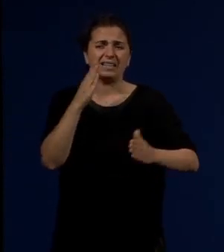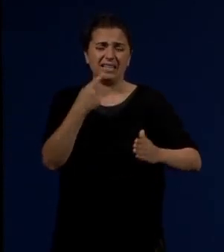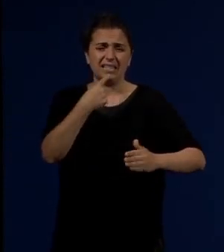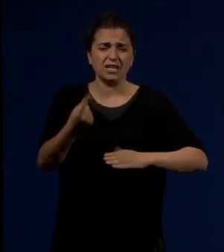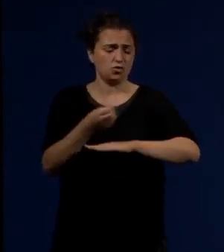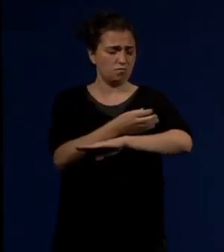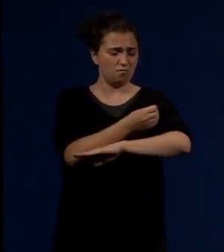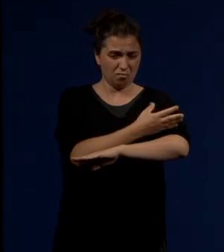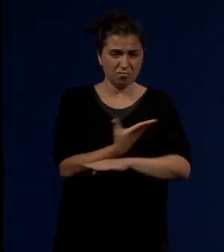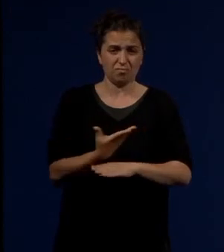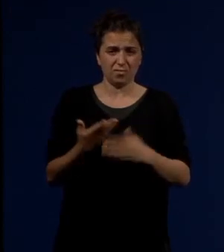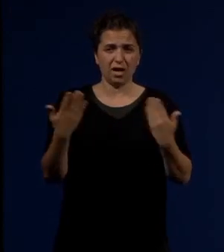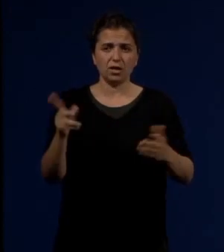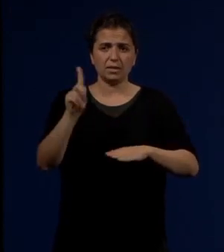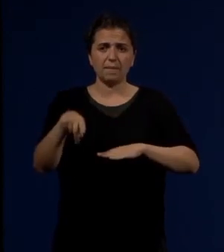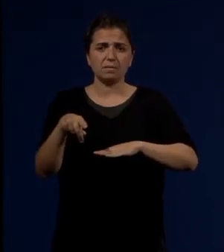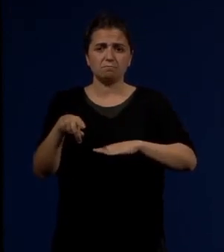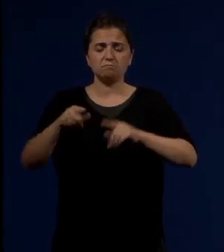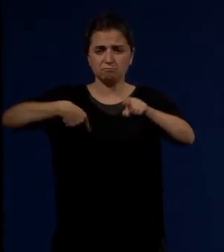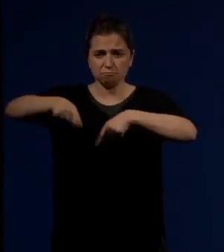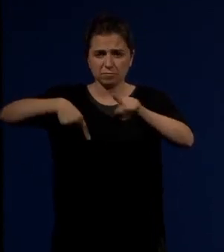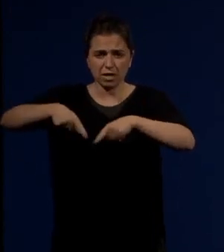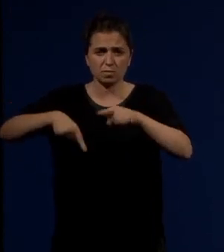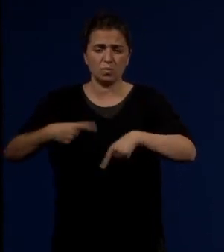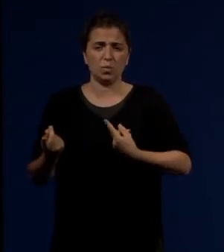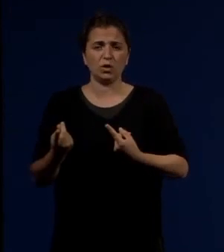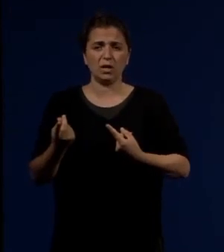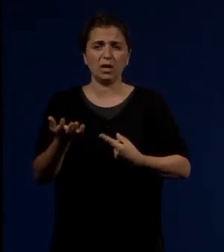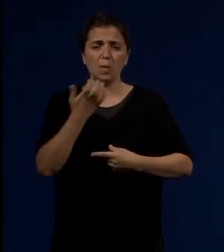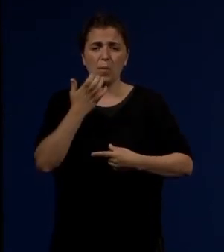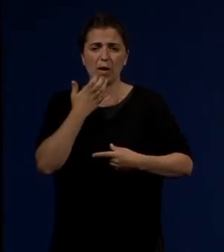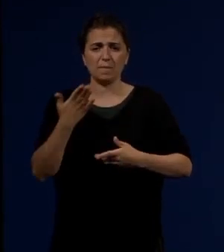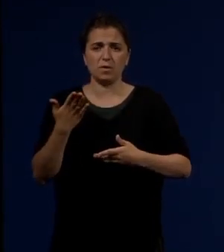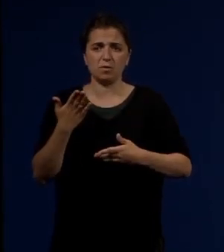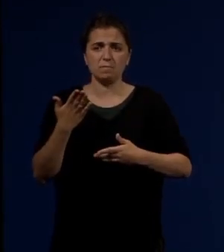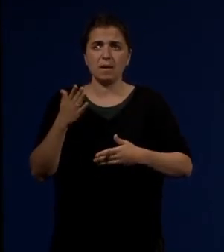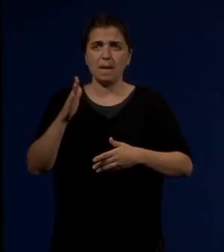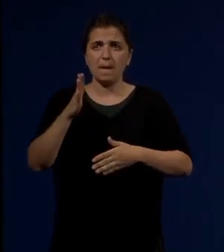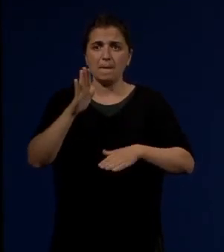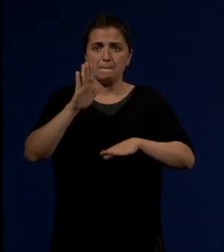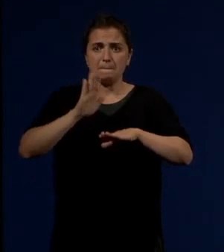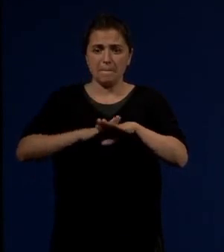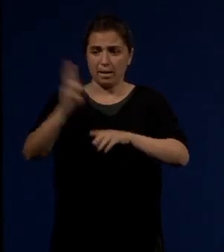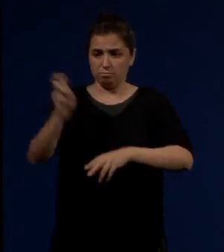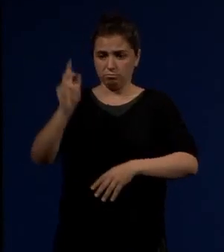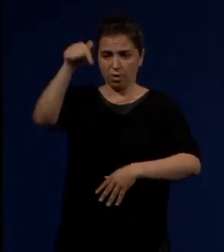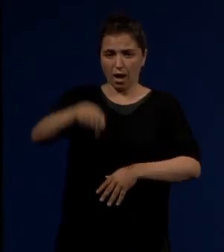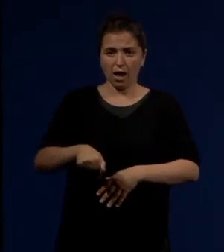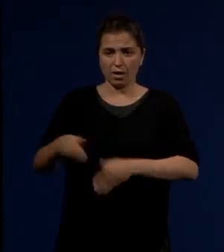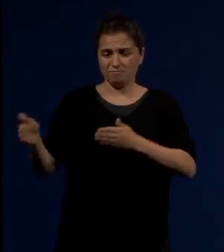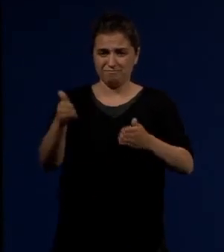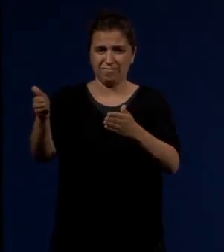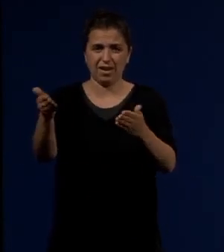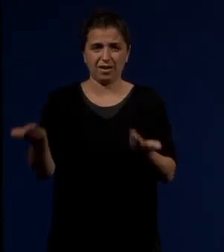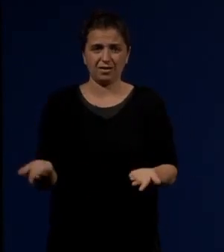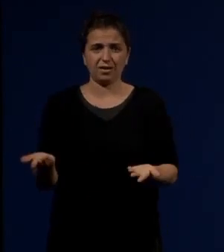e ferroviario, no carácter viario, para acabar co corredor hasta Viveiro, para compensar a defensa que fixeron, non por